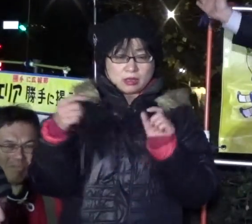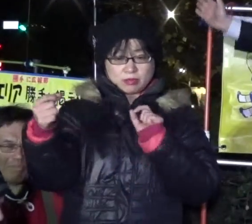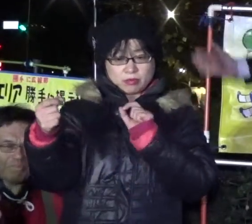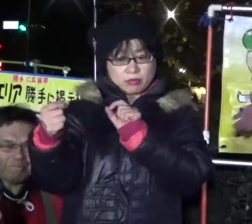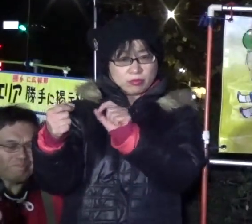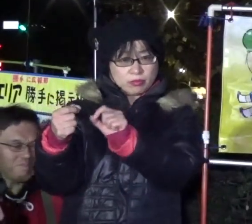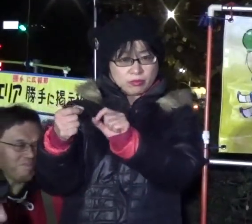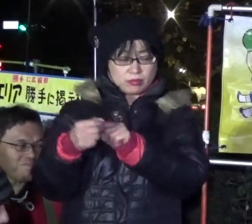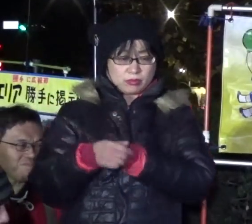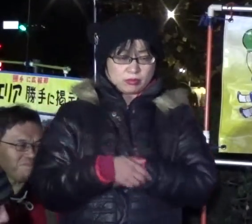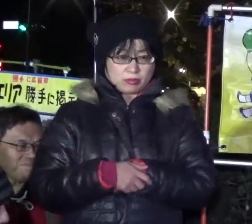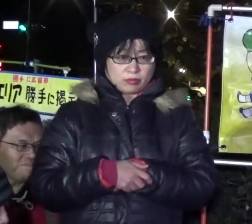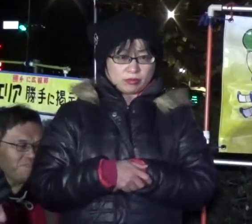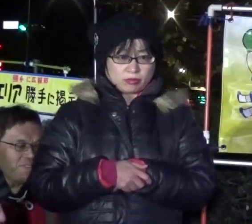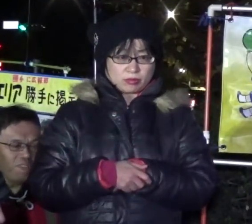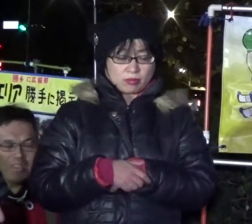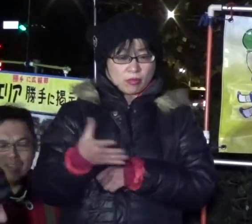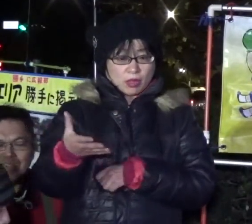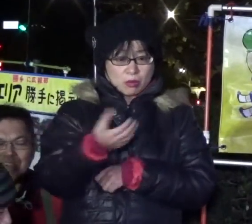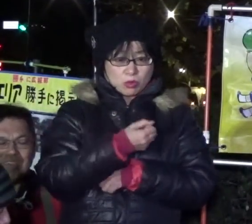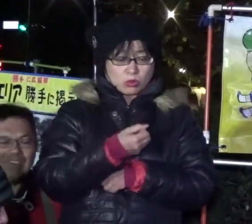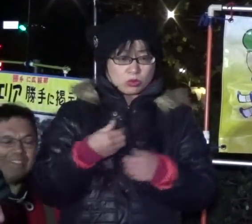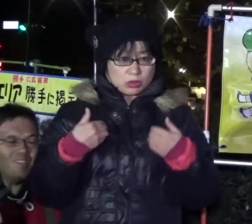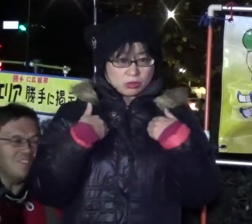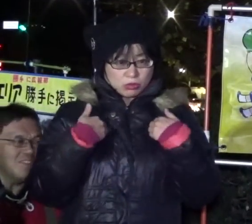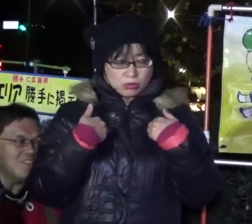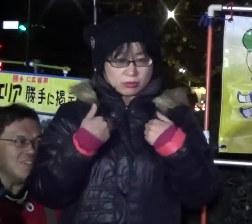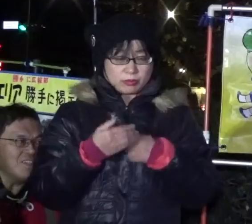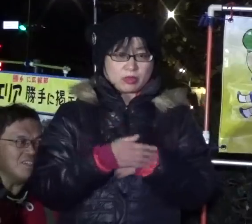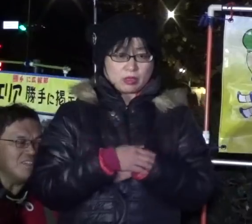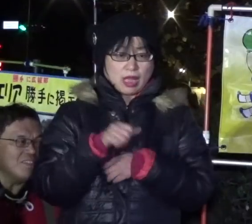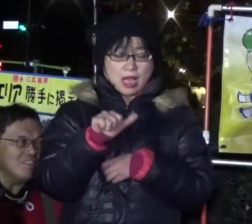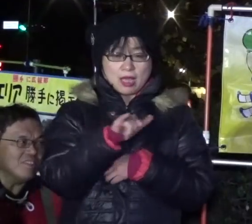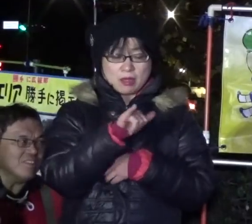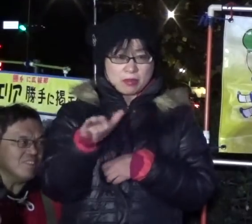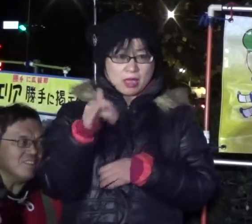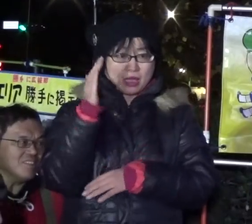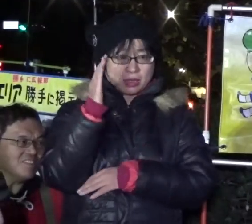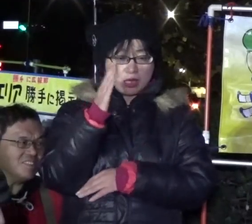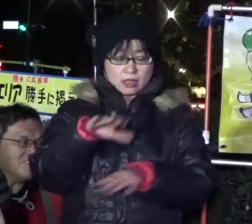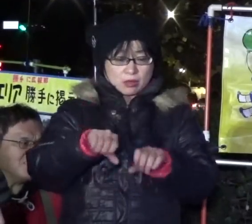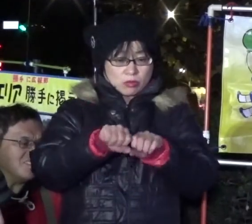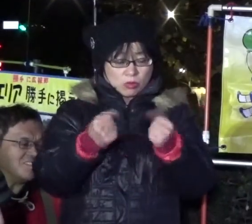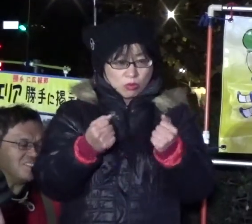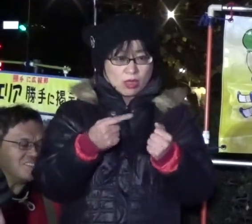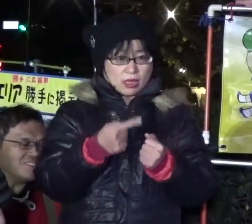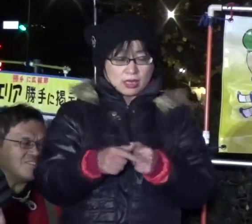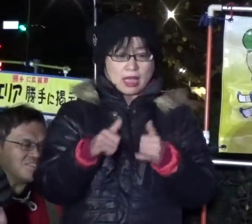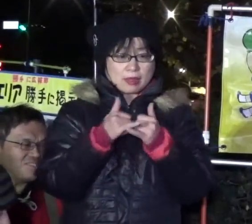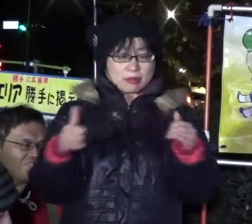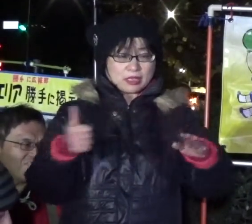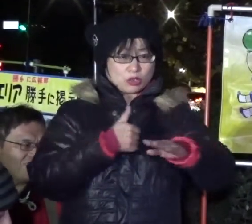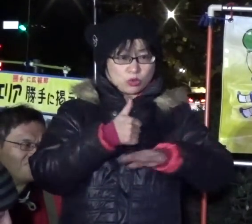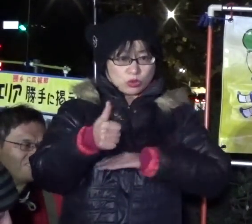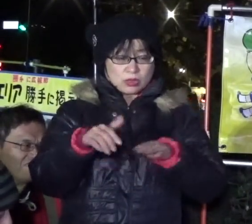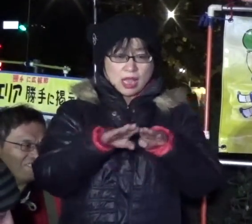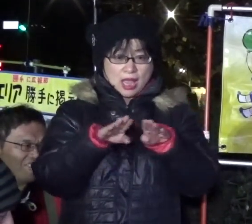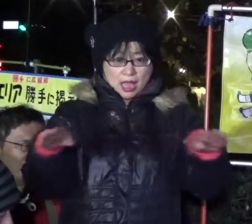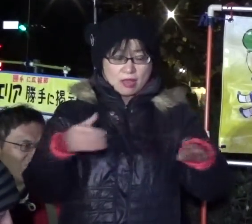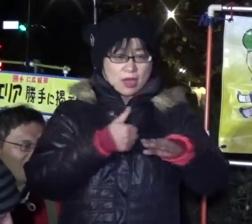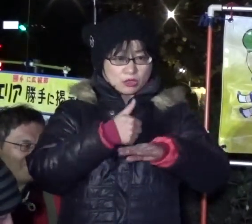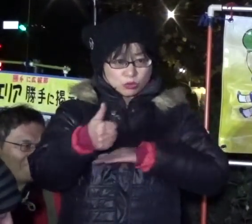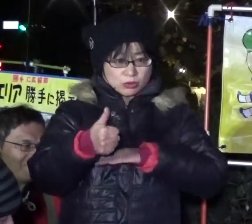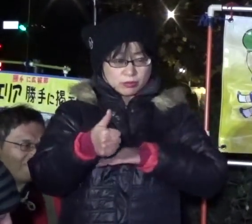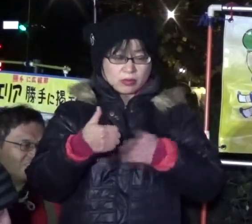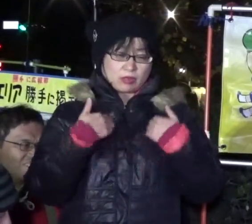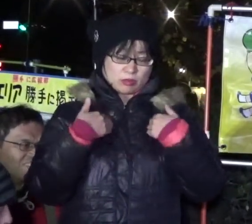。しかし取り戻さなければいけないのは今安倍政権によって壊された民主主義と平和主義では